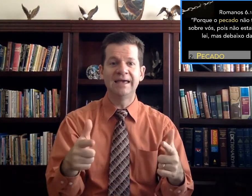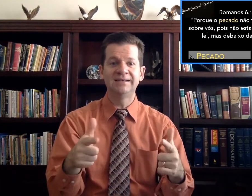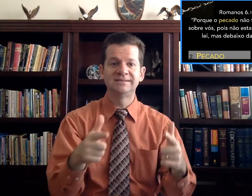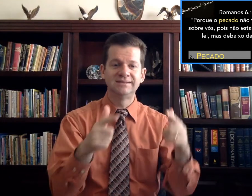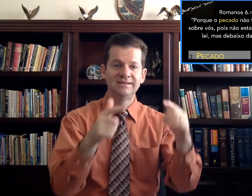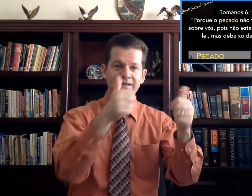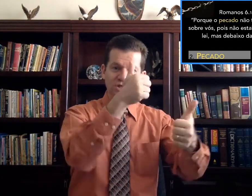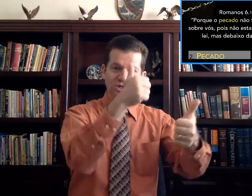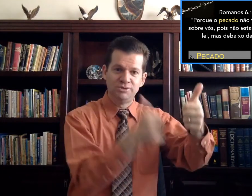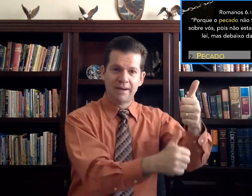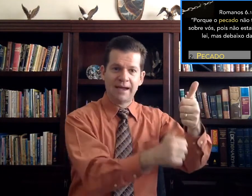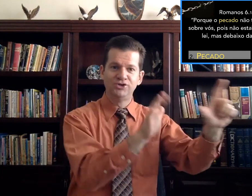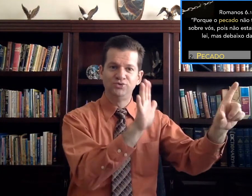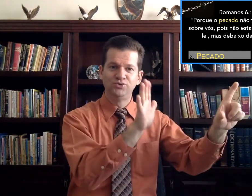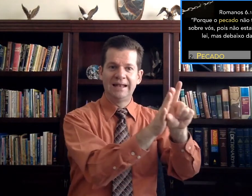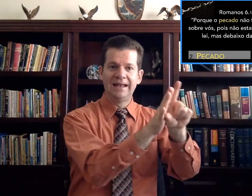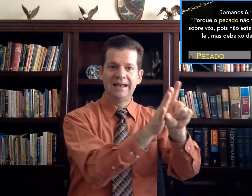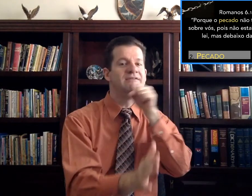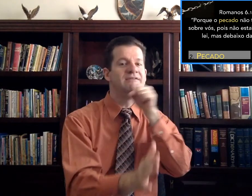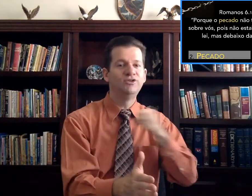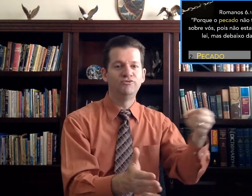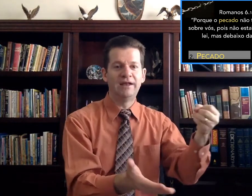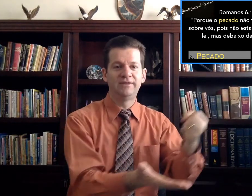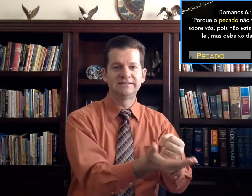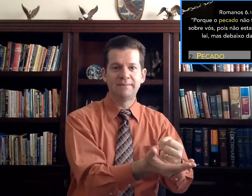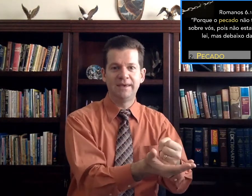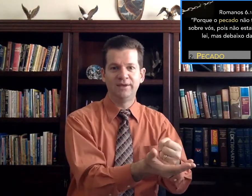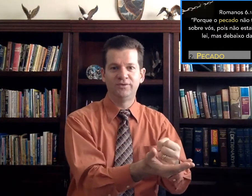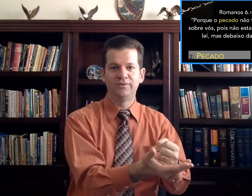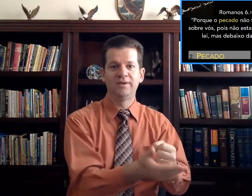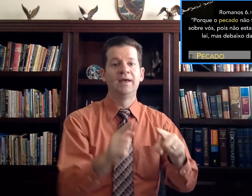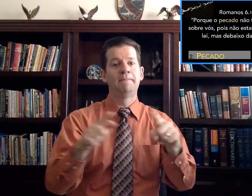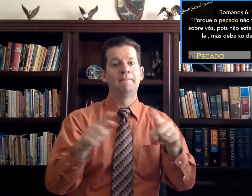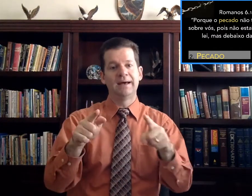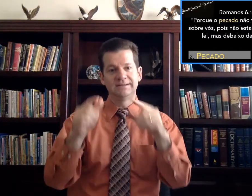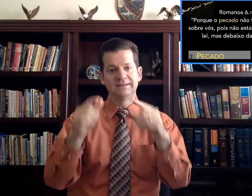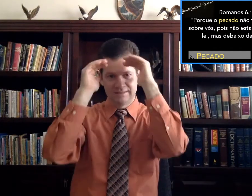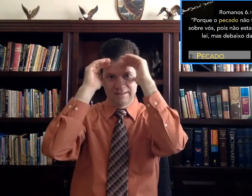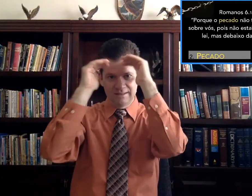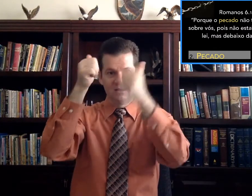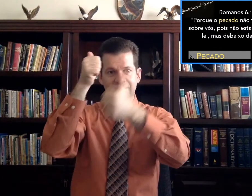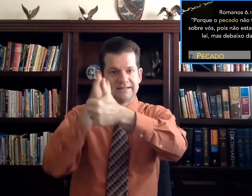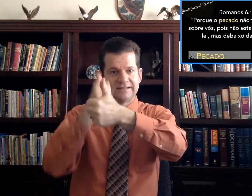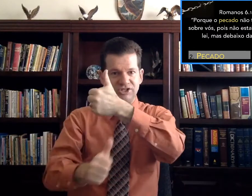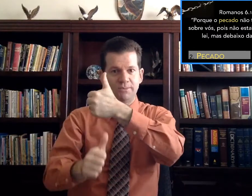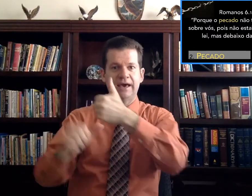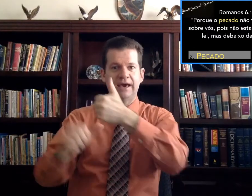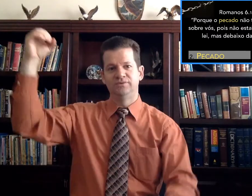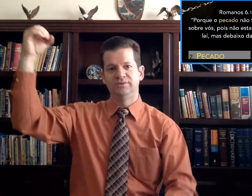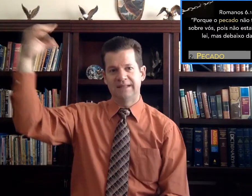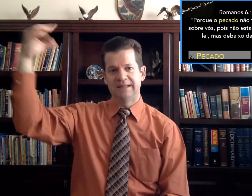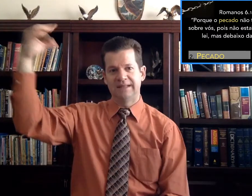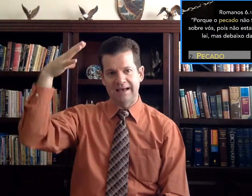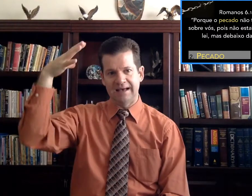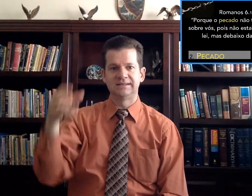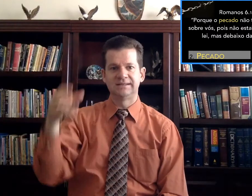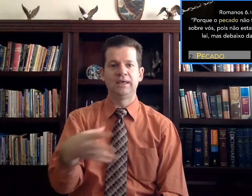estáis debaixo da lei do Velho Testamento, mas estás debaixo da graça, que é o